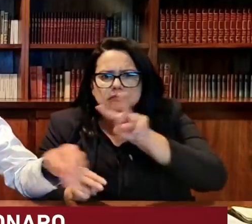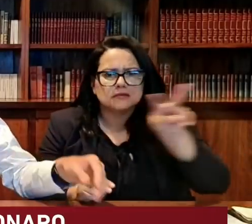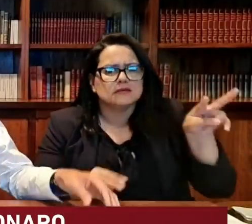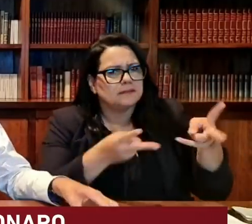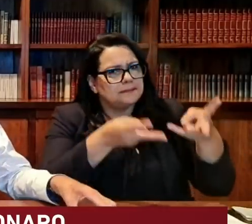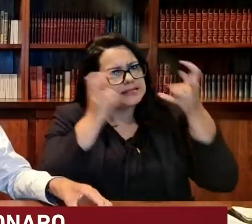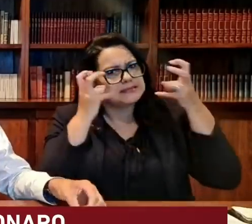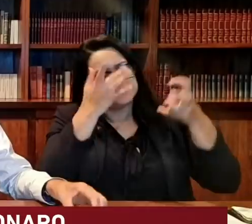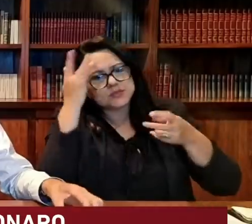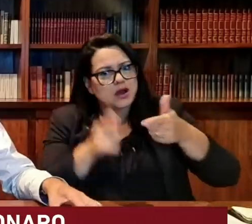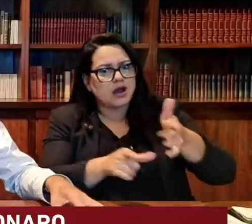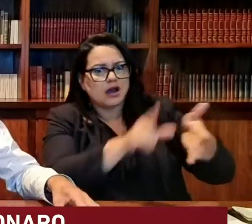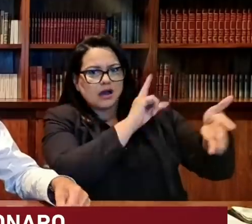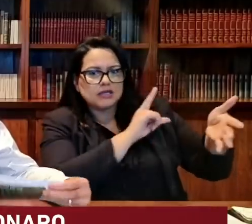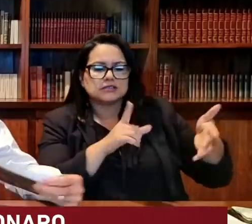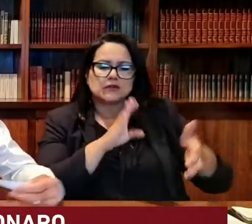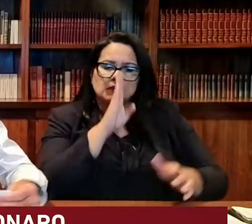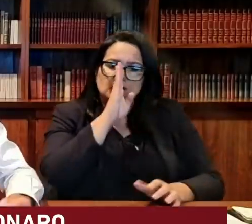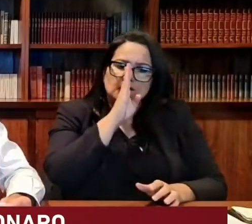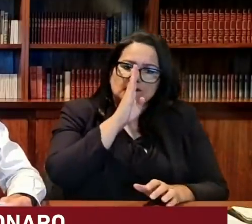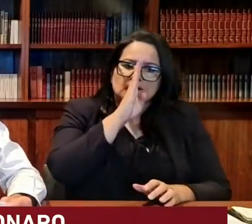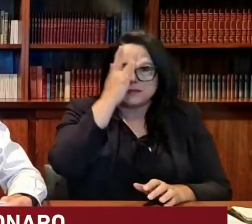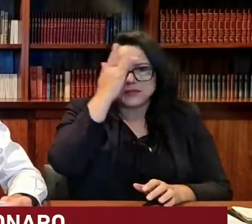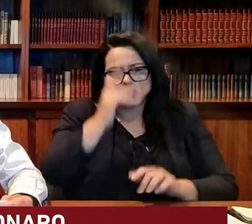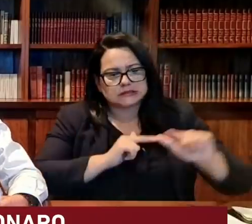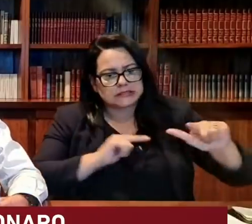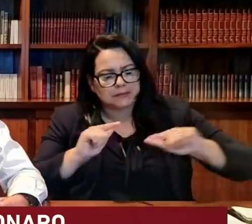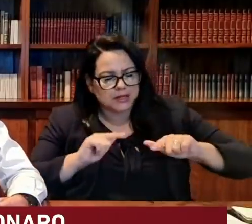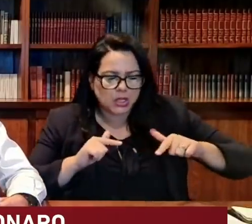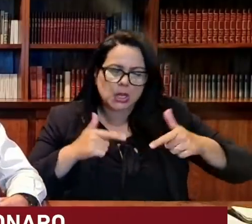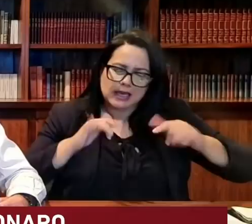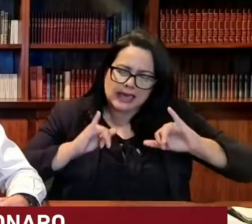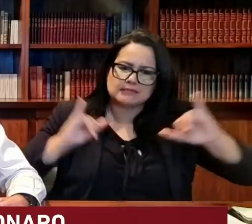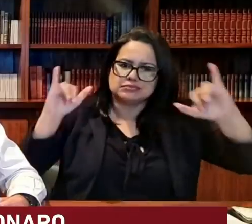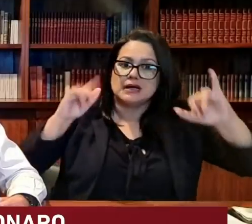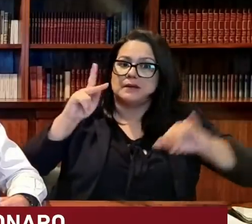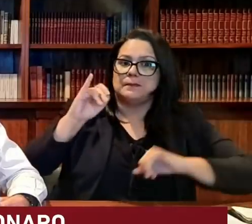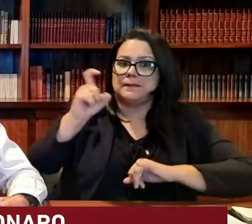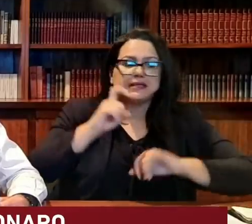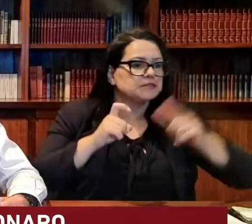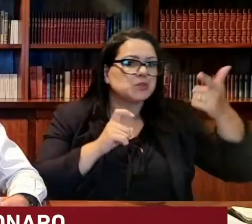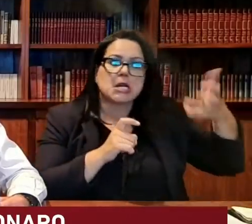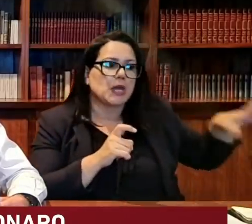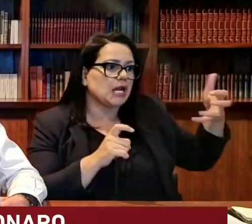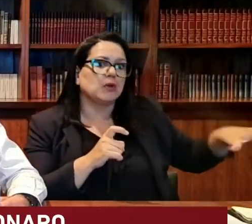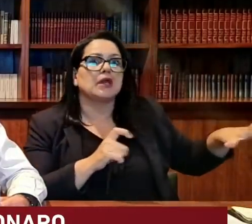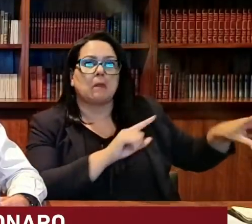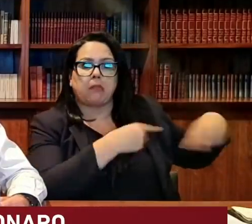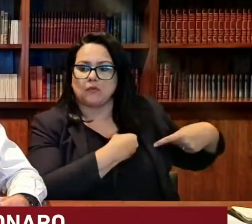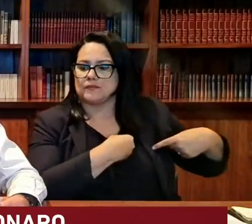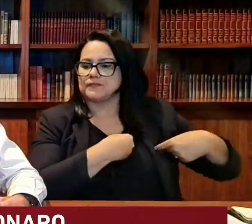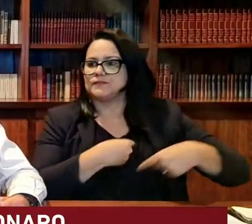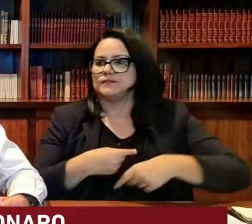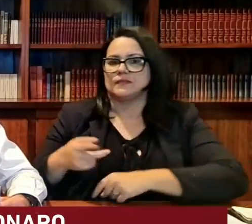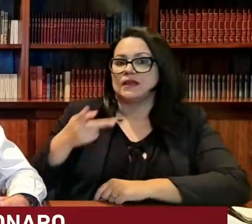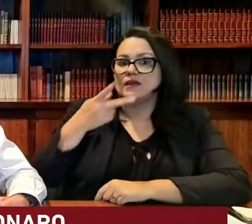existiu, silencioso, quando a gente trabalhou para lançar essa iniciativa, presidente. Quando eu falei MTST, é invasão